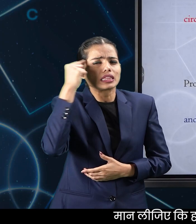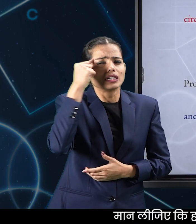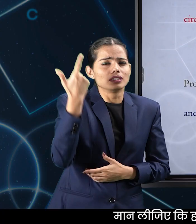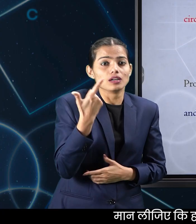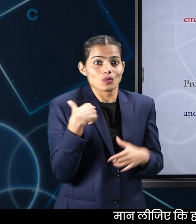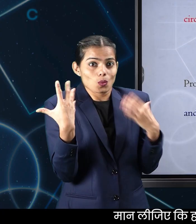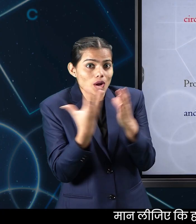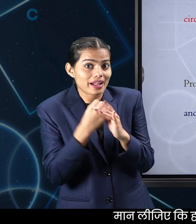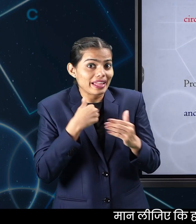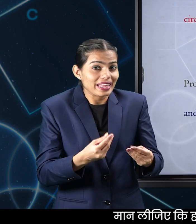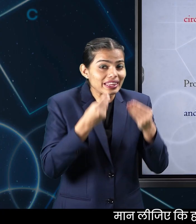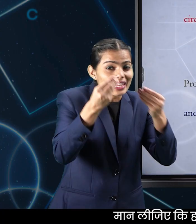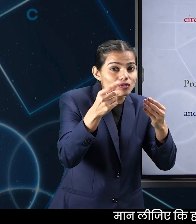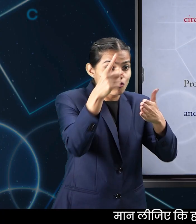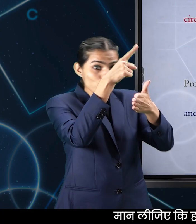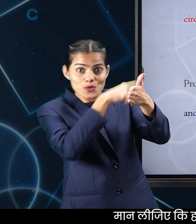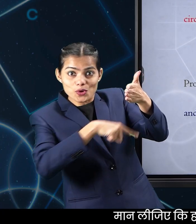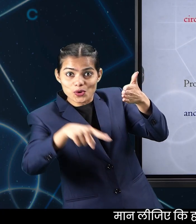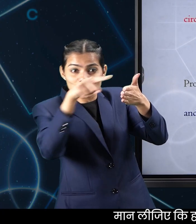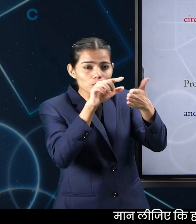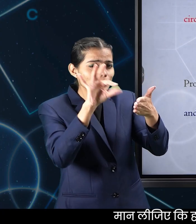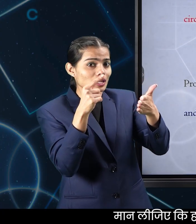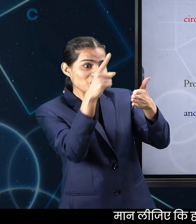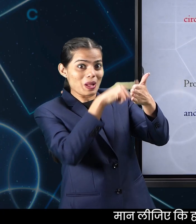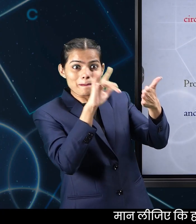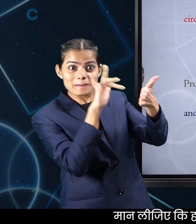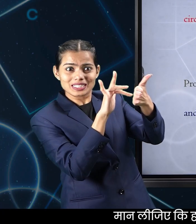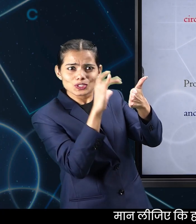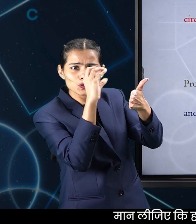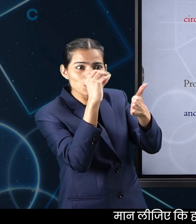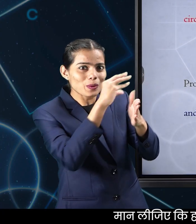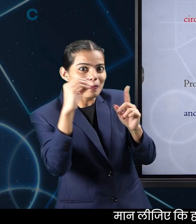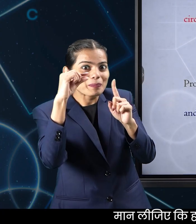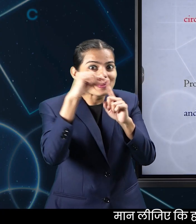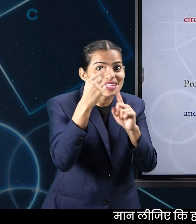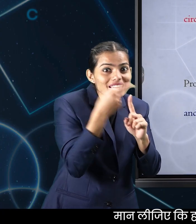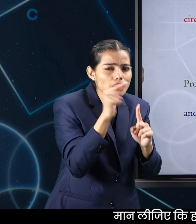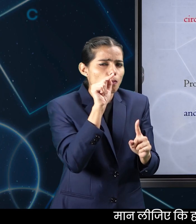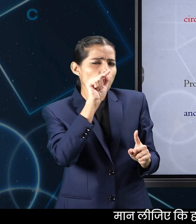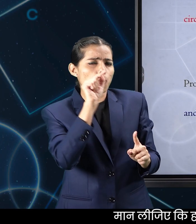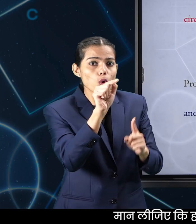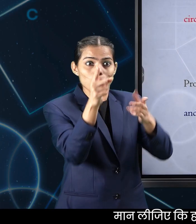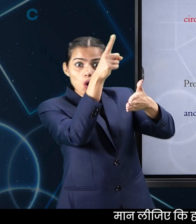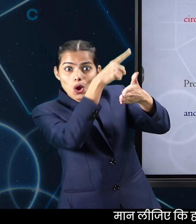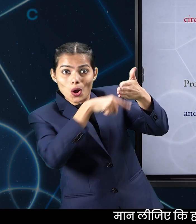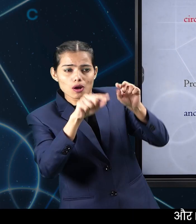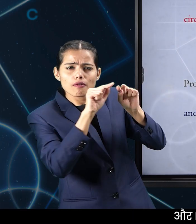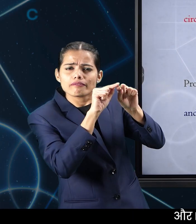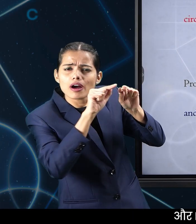शोध पत्र। मान लीजिए कि हमें एक वृत्त प्रदान किया गया है जिसका केंद्र O है और